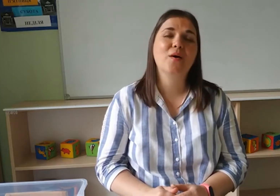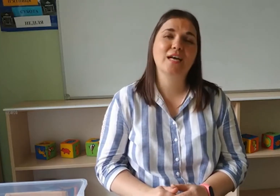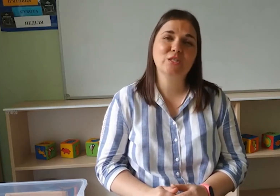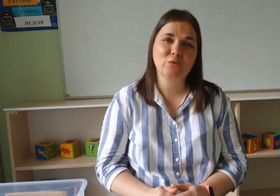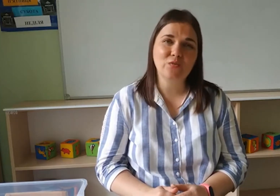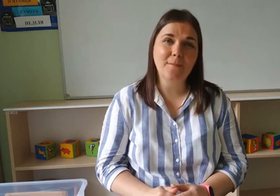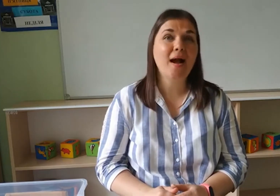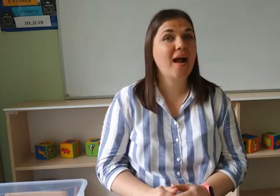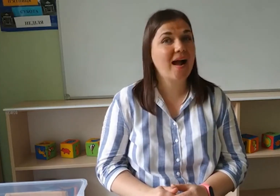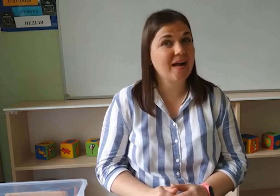покажу вам казку.